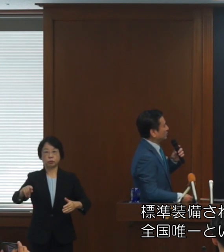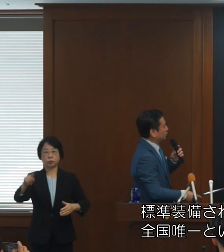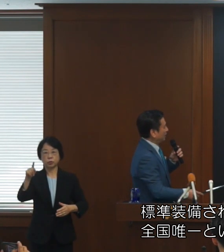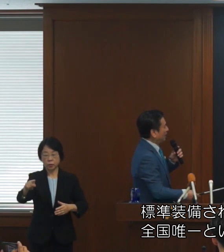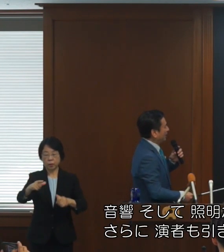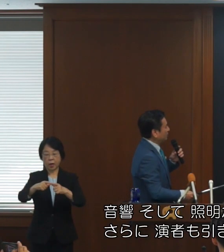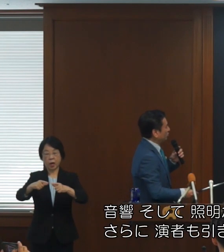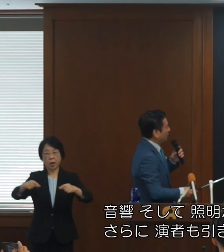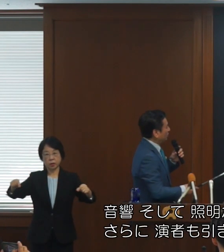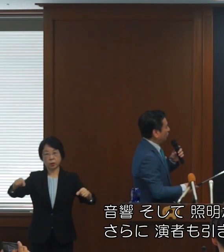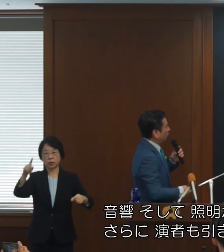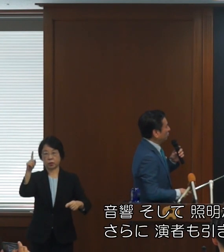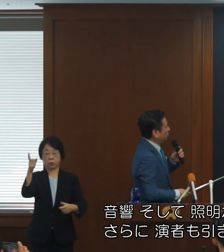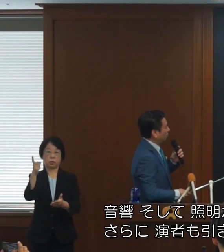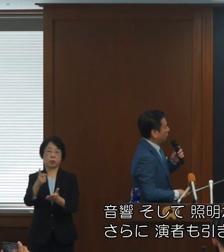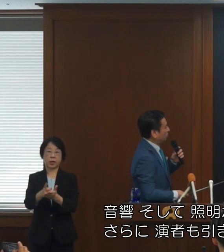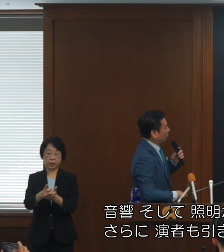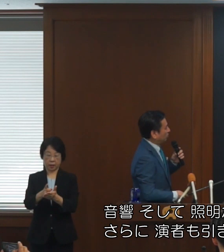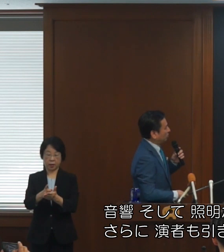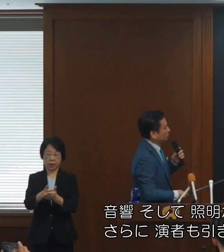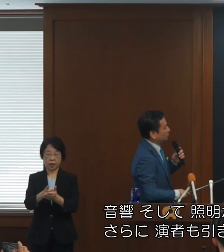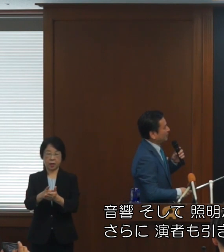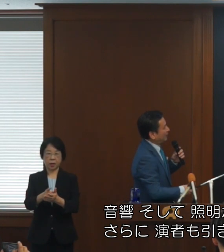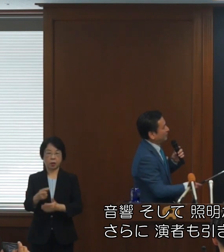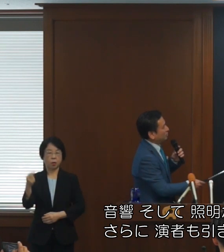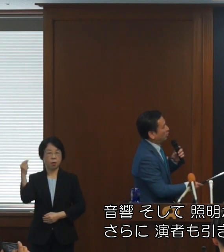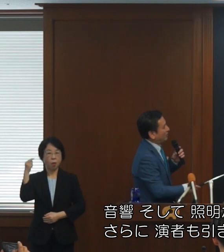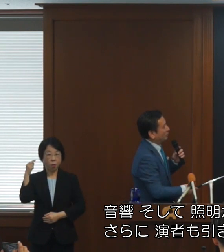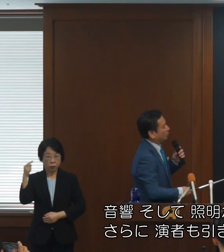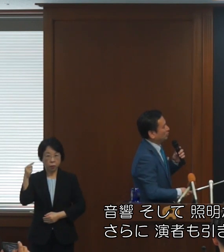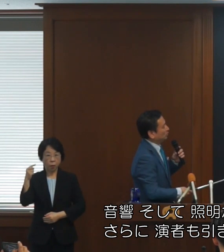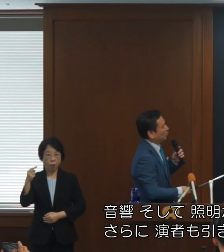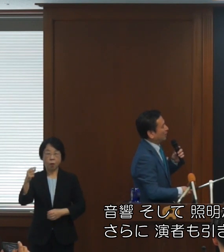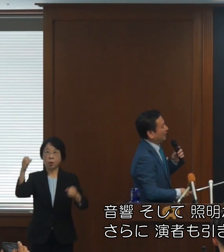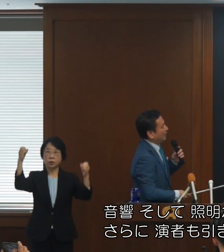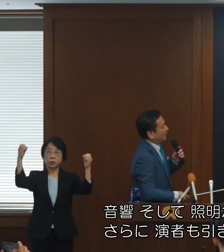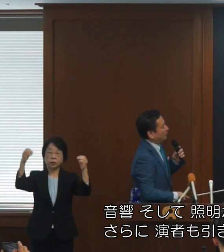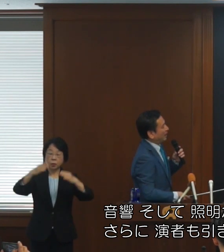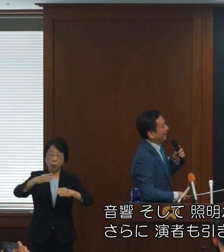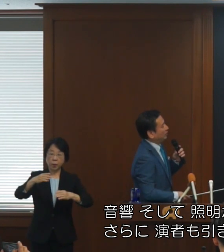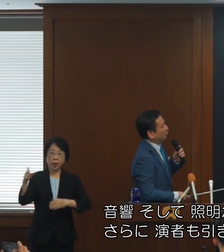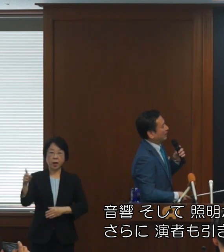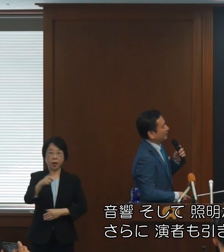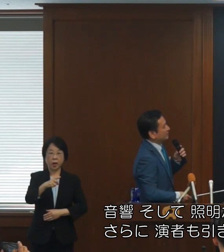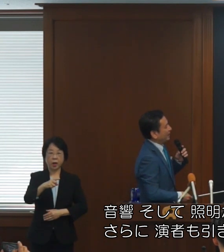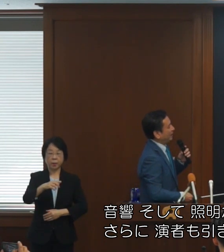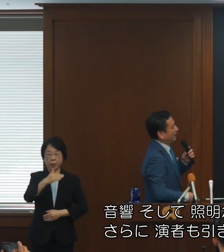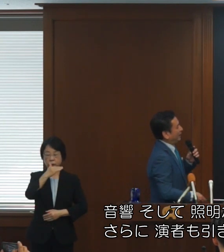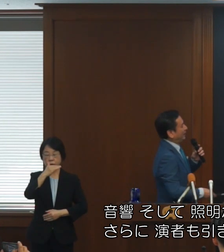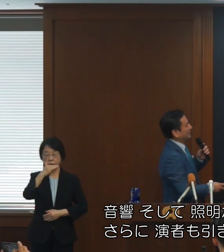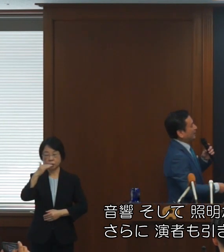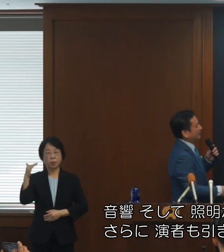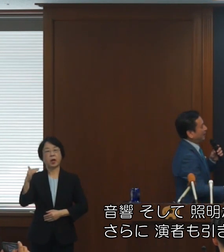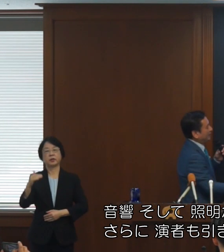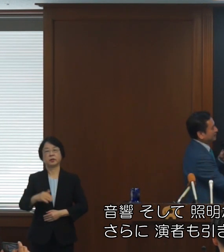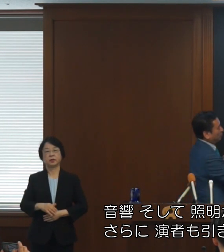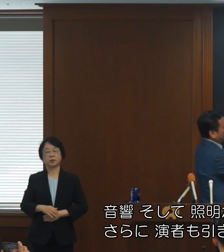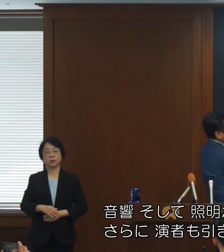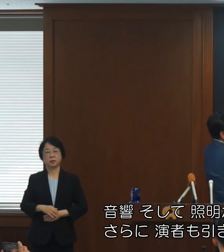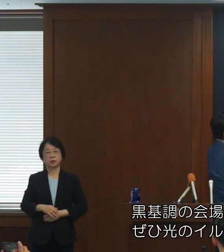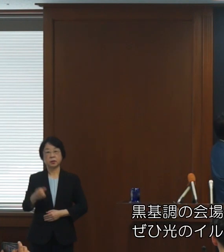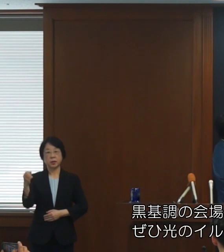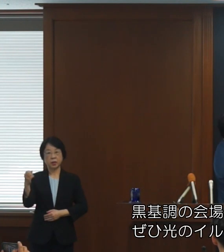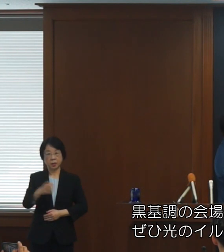ことでありますし非常にあの音響そして照明というものが入るような形でさらに